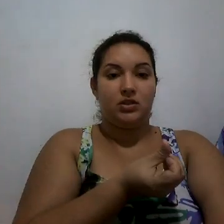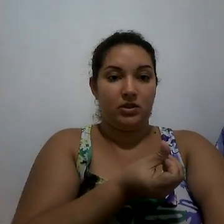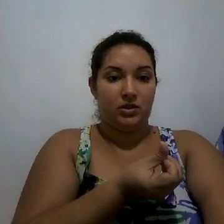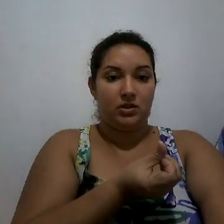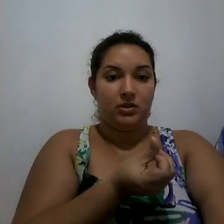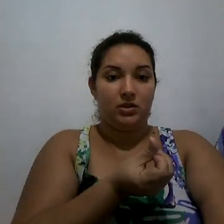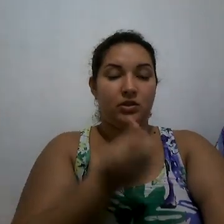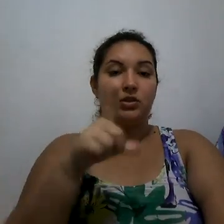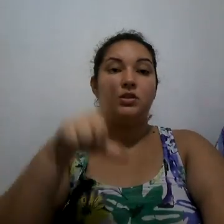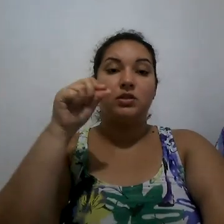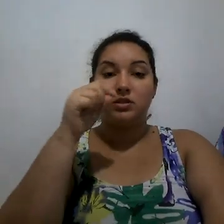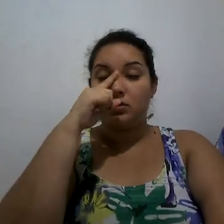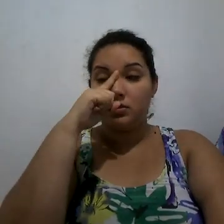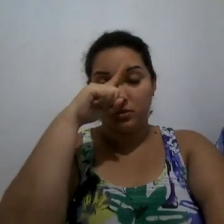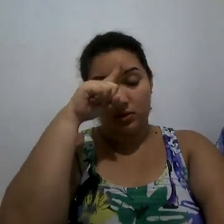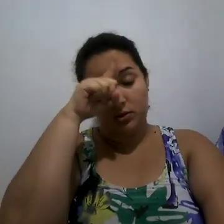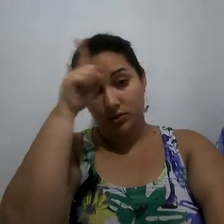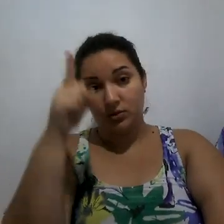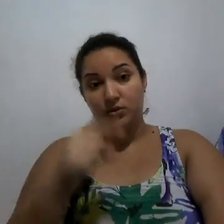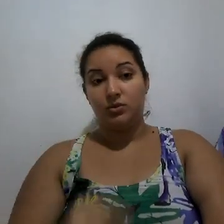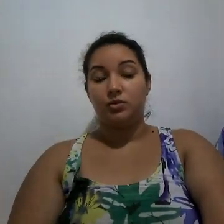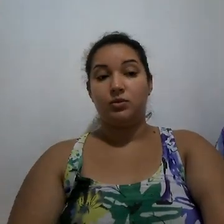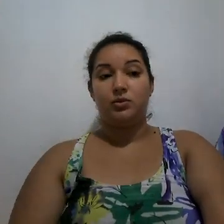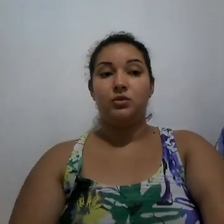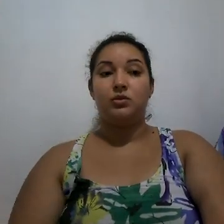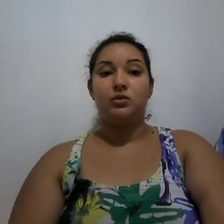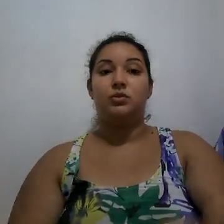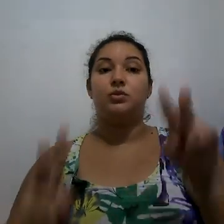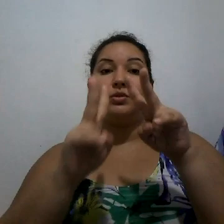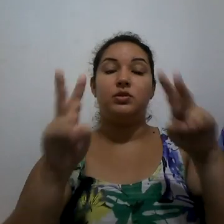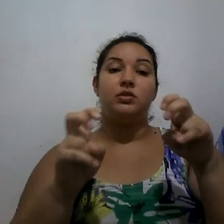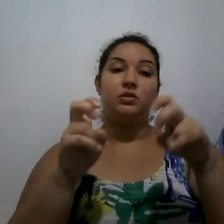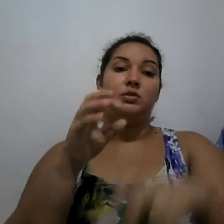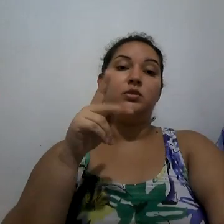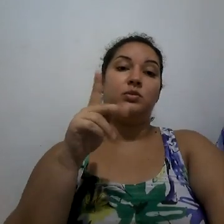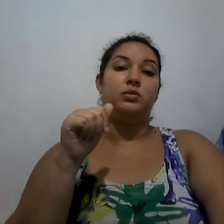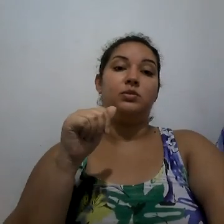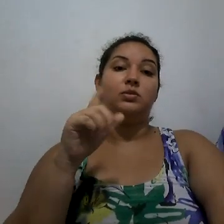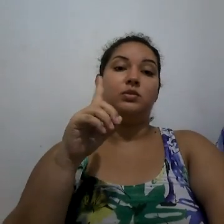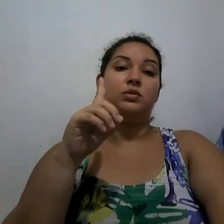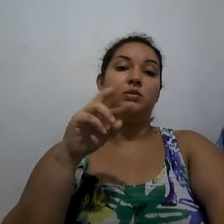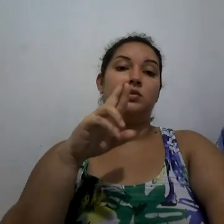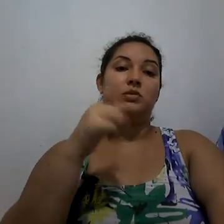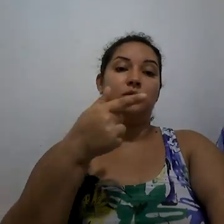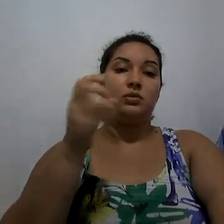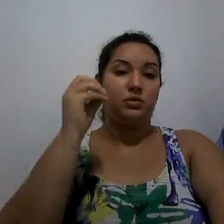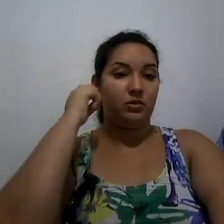determinações aqui de ferro em uma solução padrão. Ok? Olha, foram feitas aqui 6 determinações. E